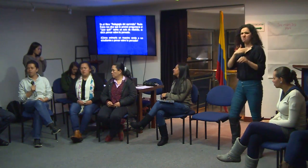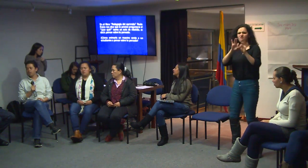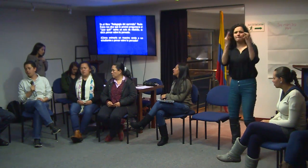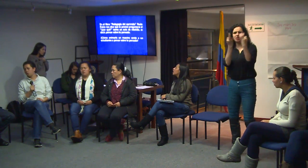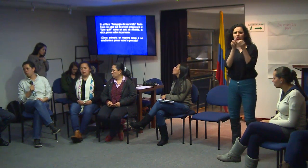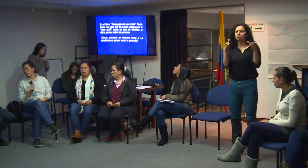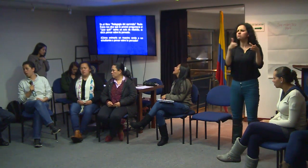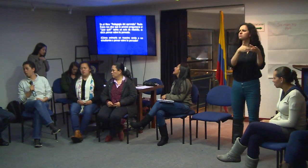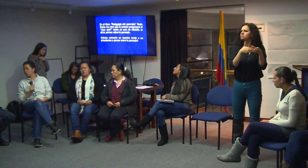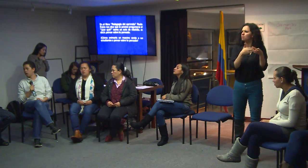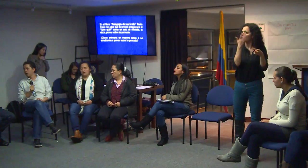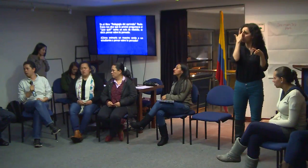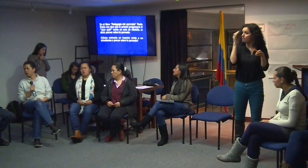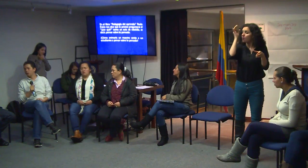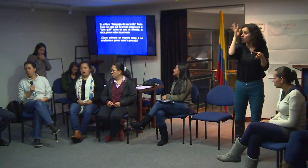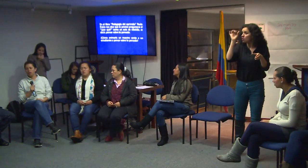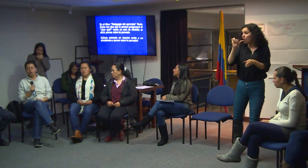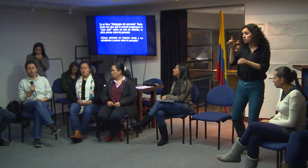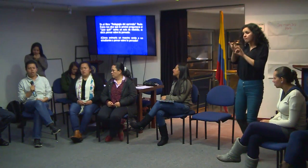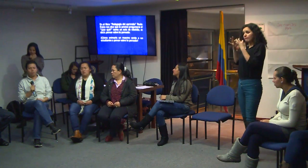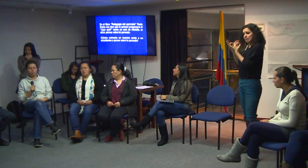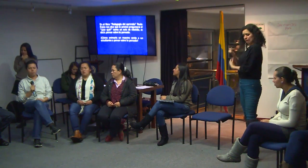¿Qué pasa si tuviera otra?